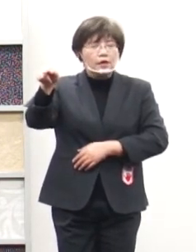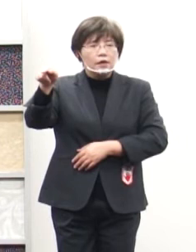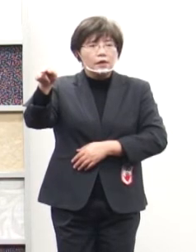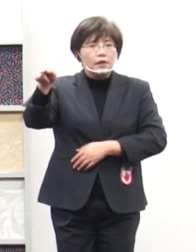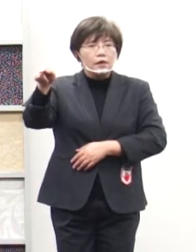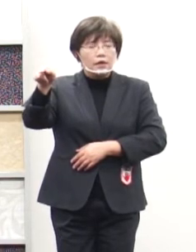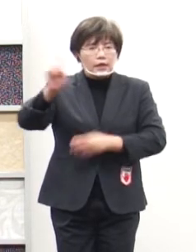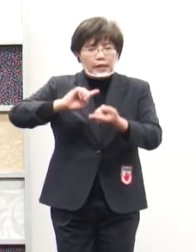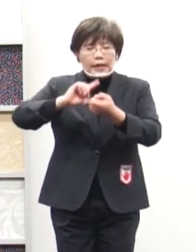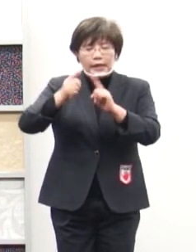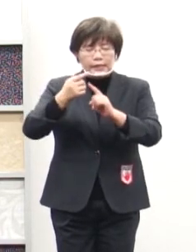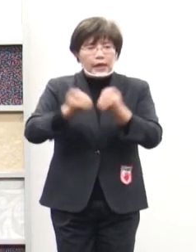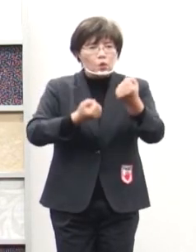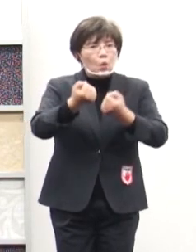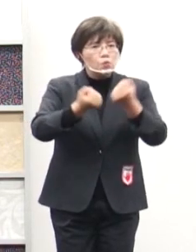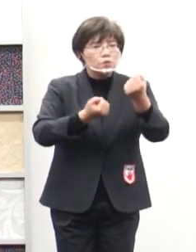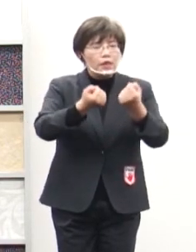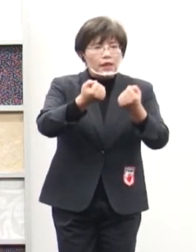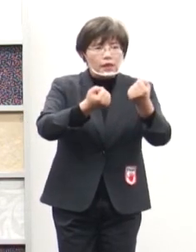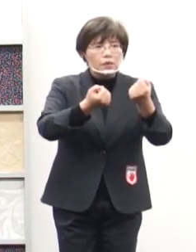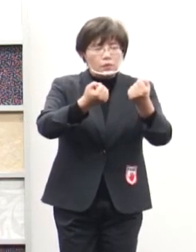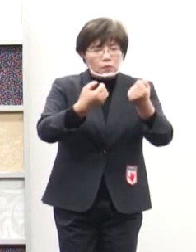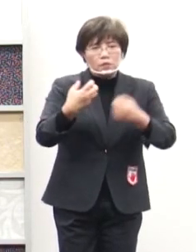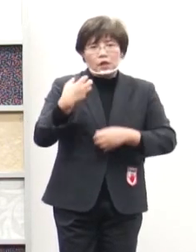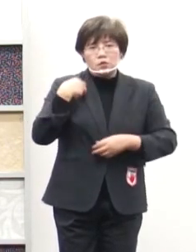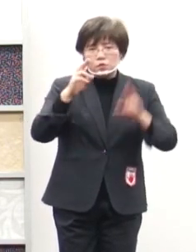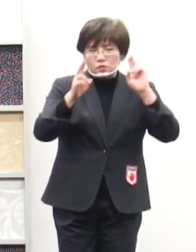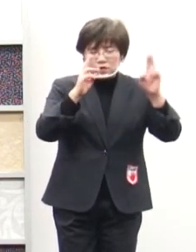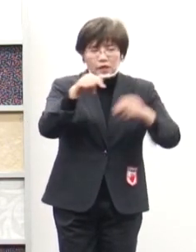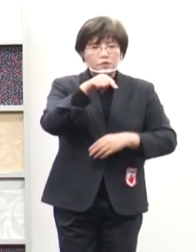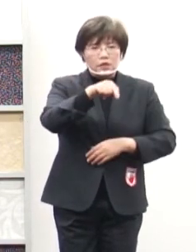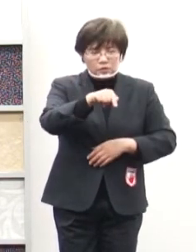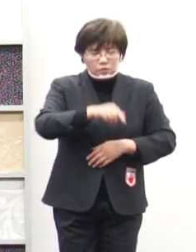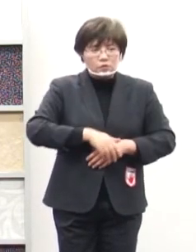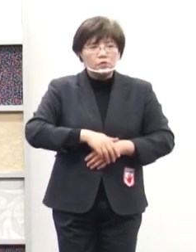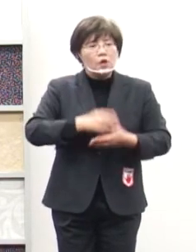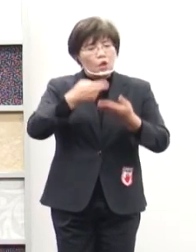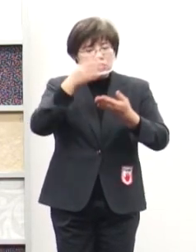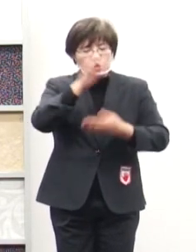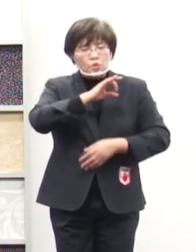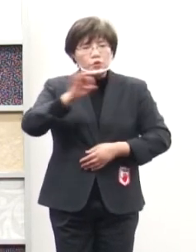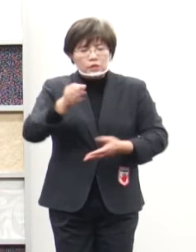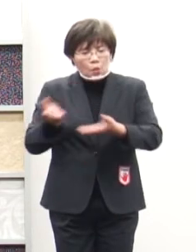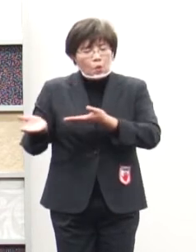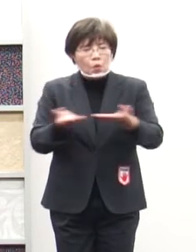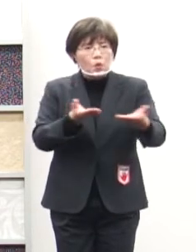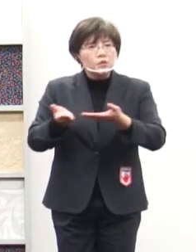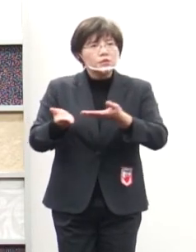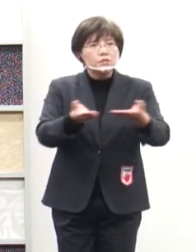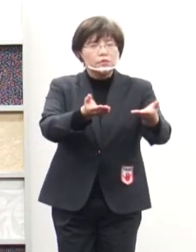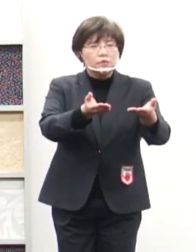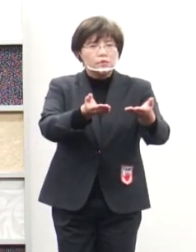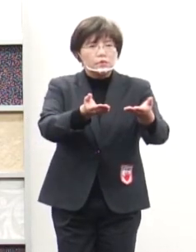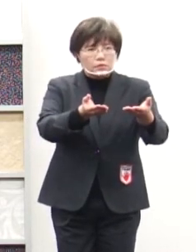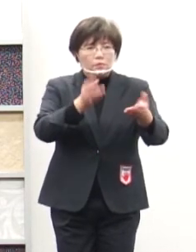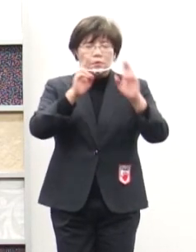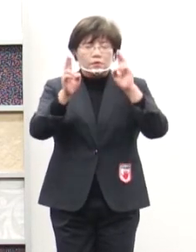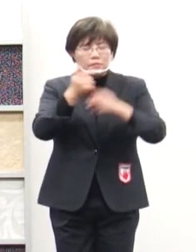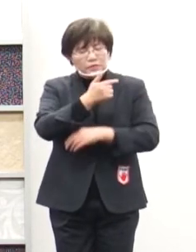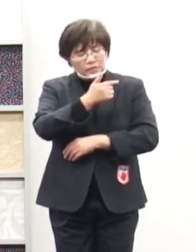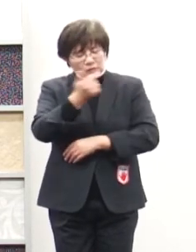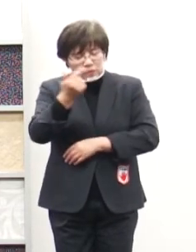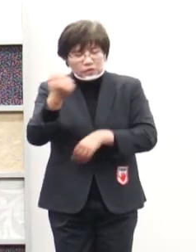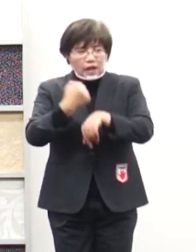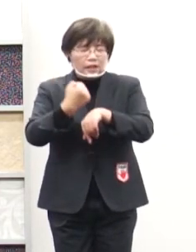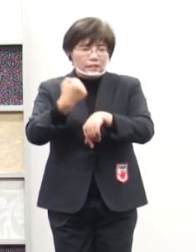の業者さんとか、食品の卸の方々とか、我々も大変だという訴えを県庁もすごくし